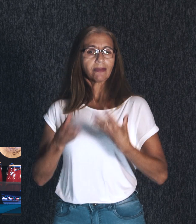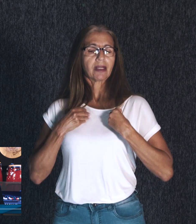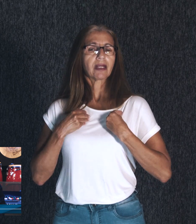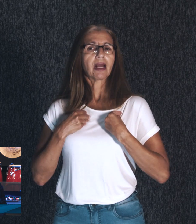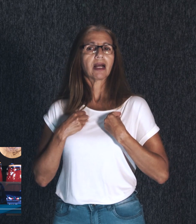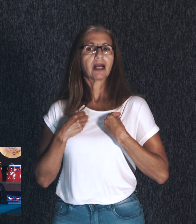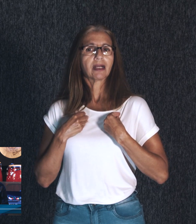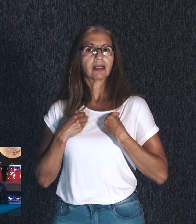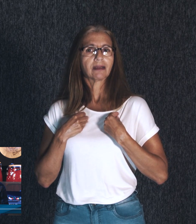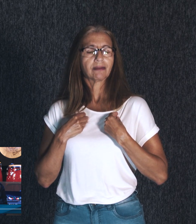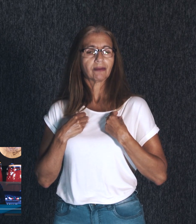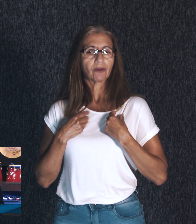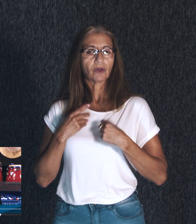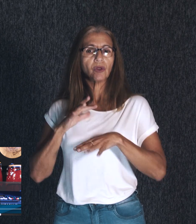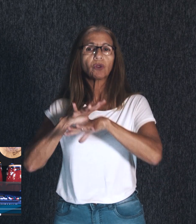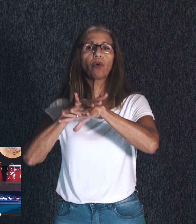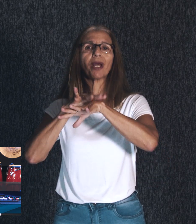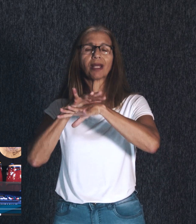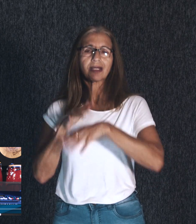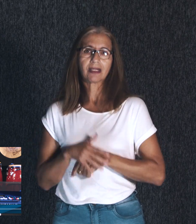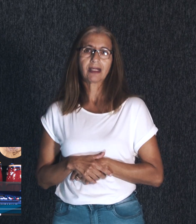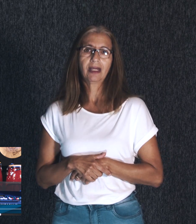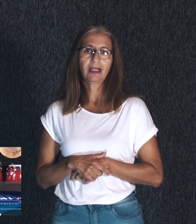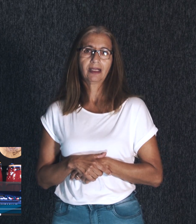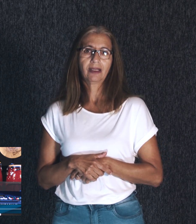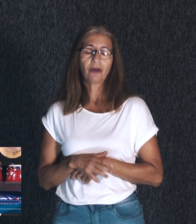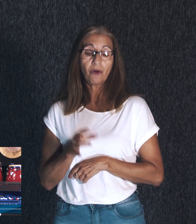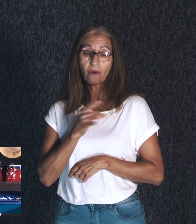a questão é: o que governa você?